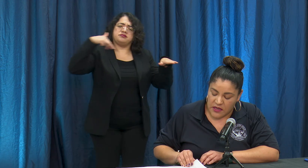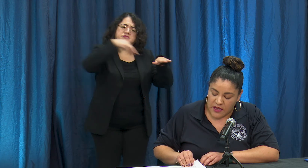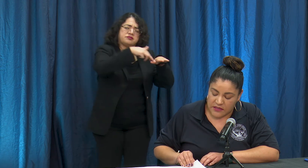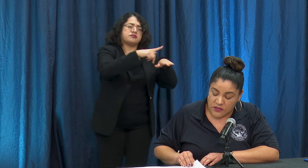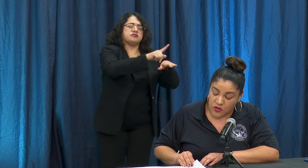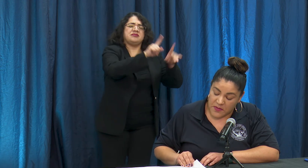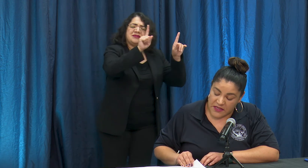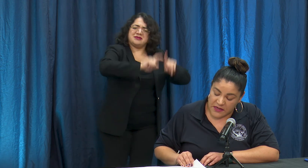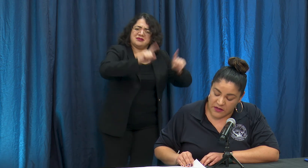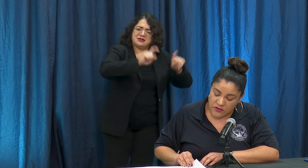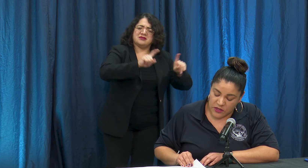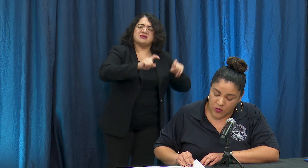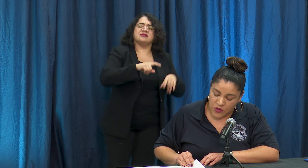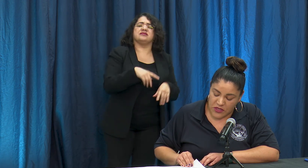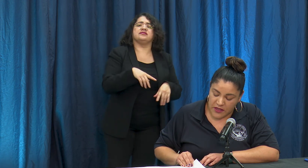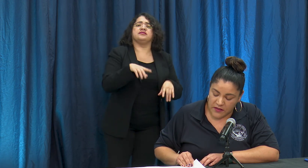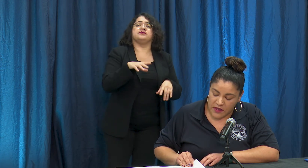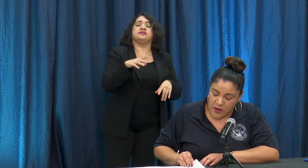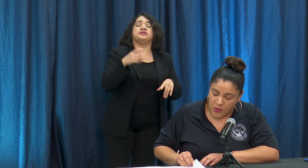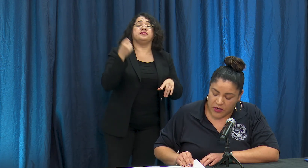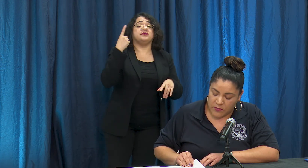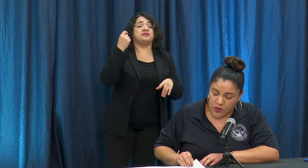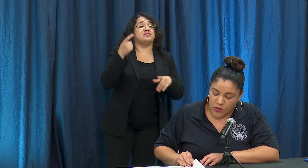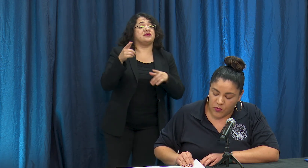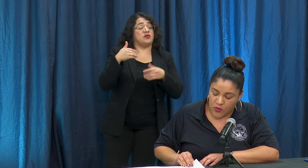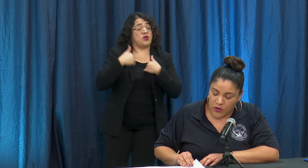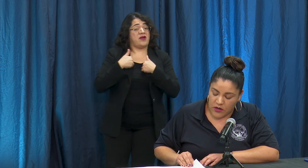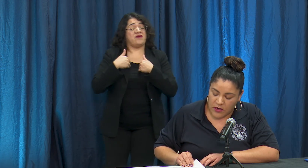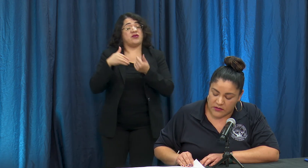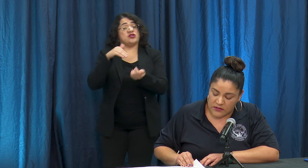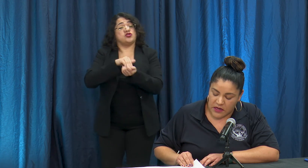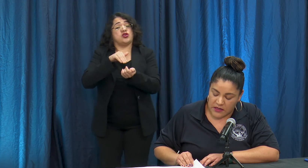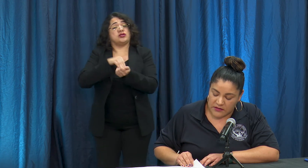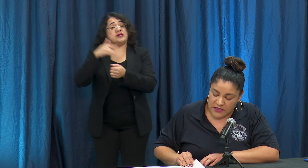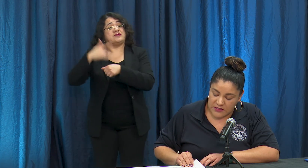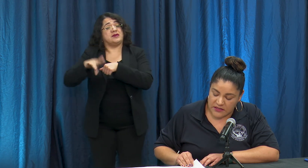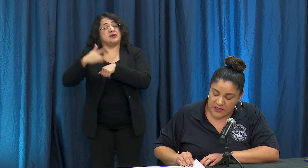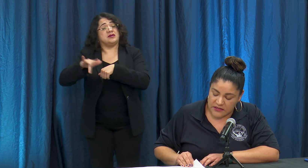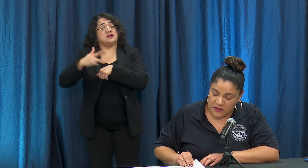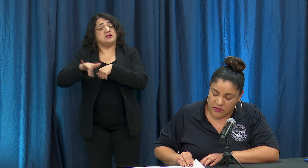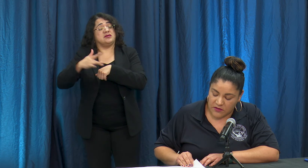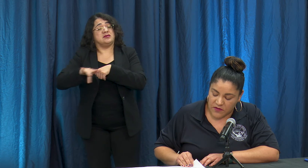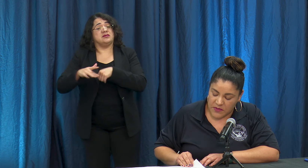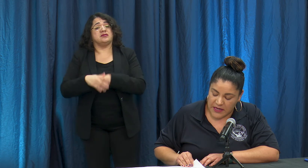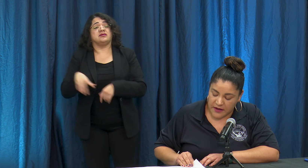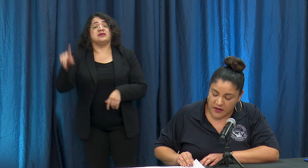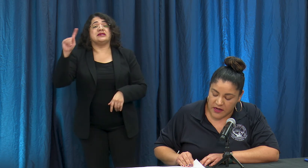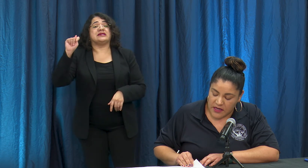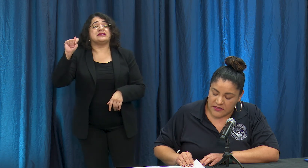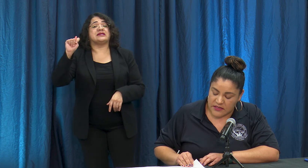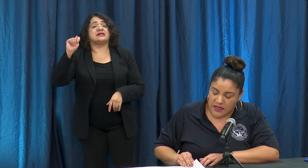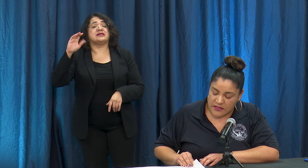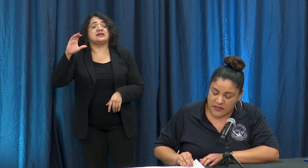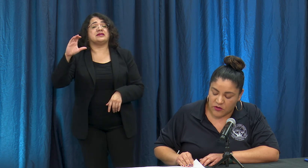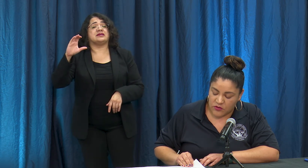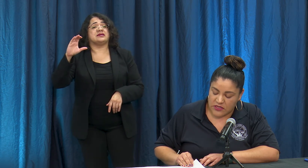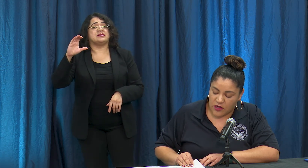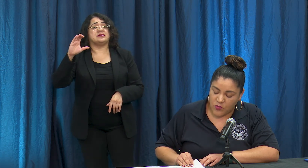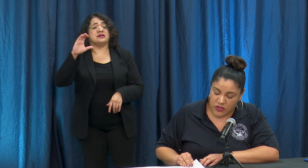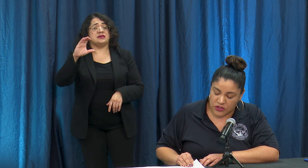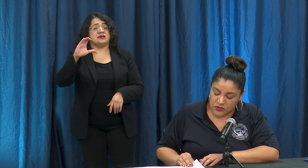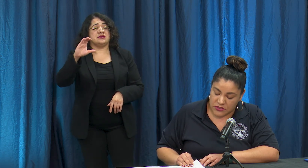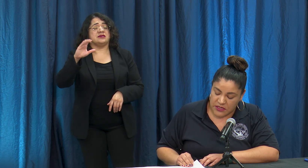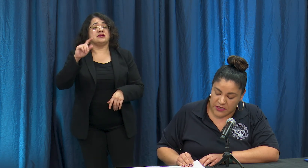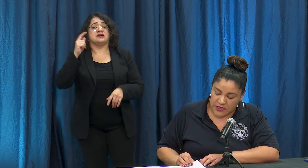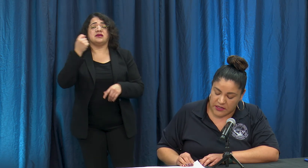de atención médica en nuestra comunidad, por ejemplo, como TCC Salud Familiar. Antes se conocía